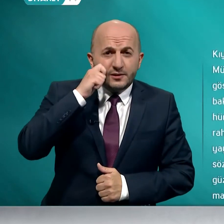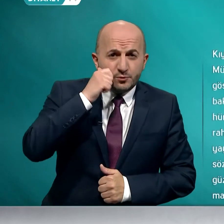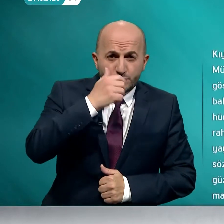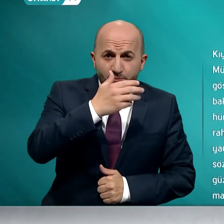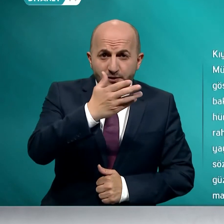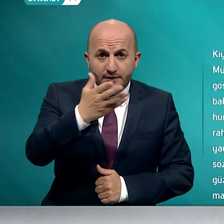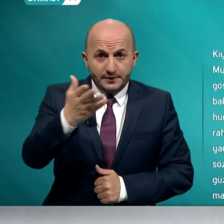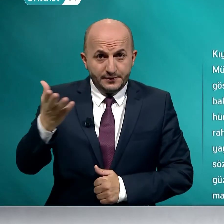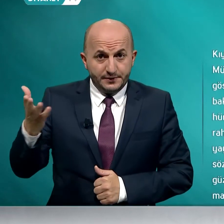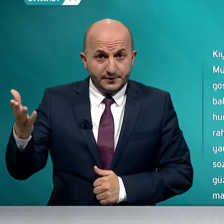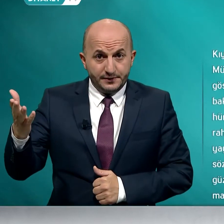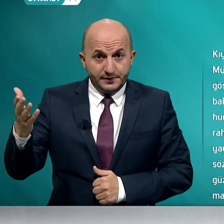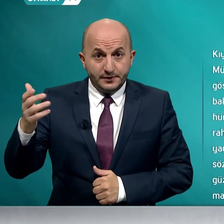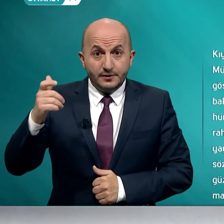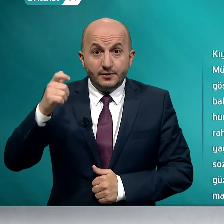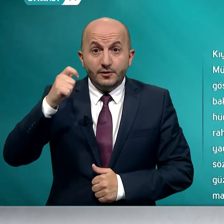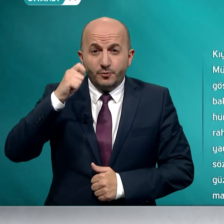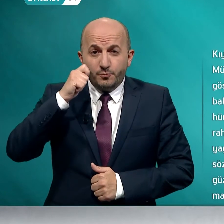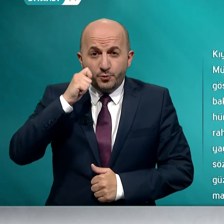Kıymetli Müslümanlar,